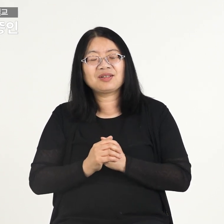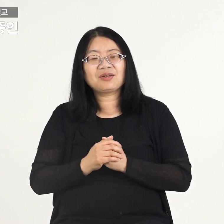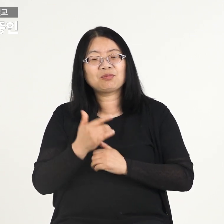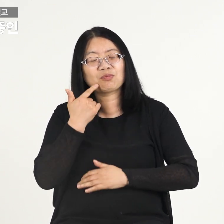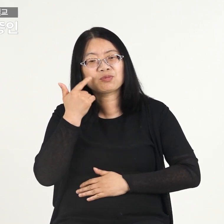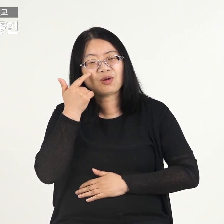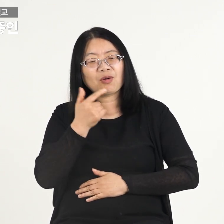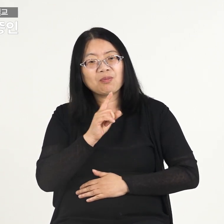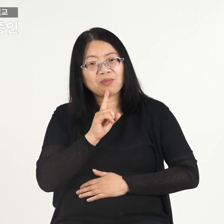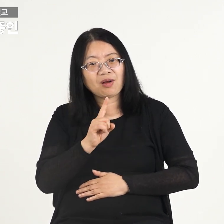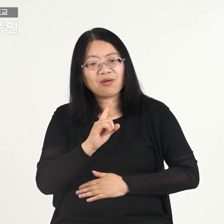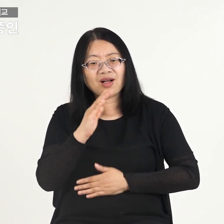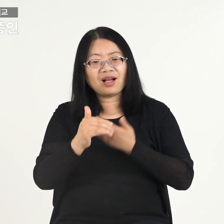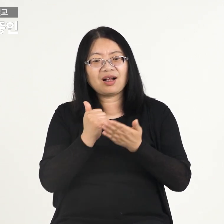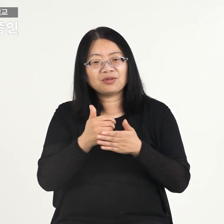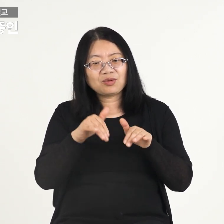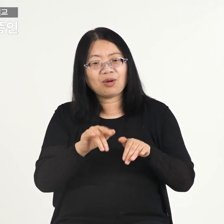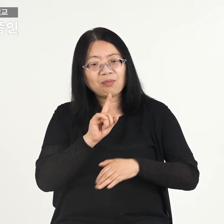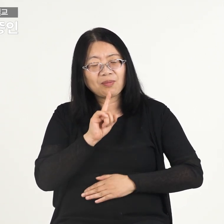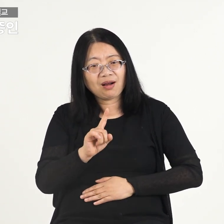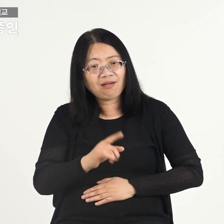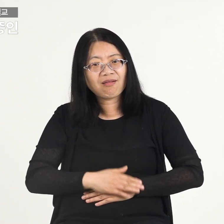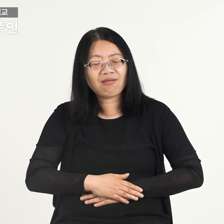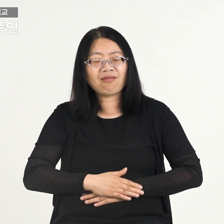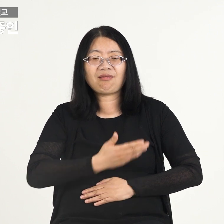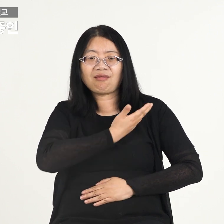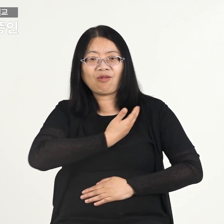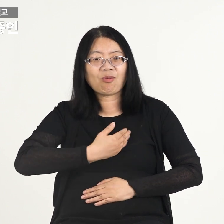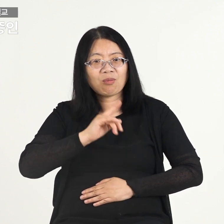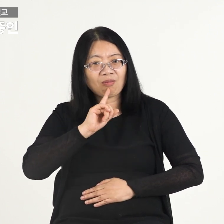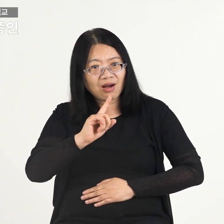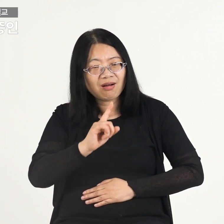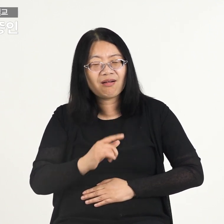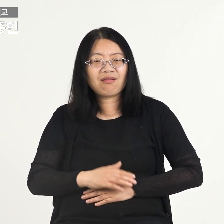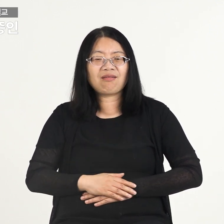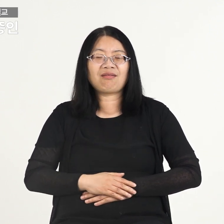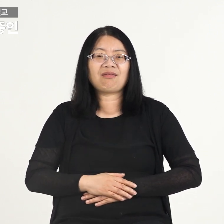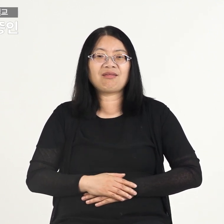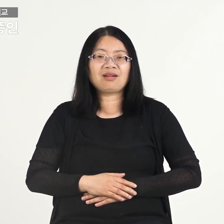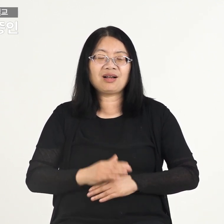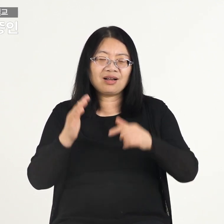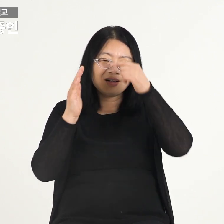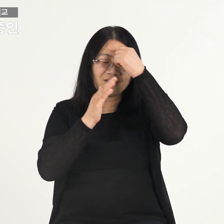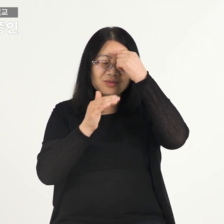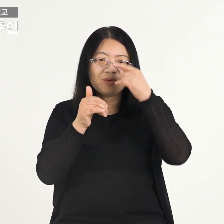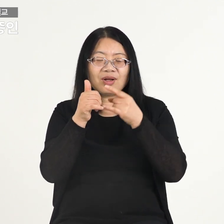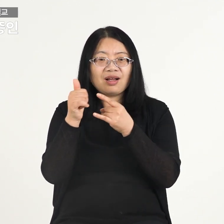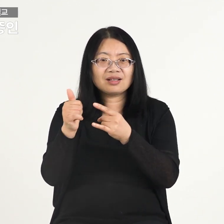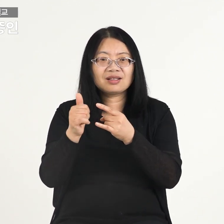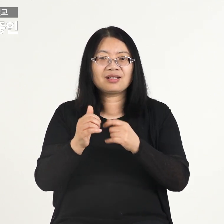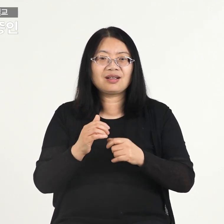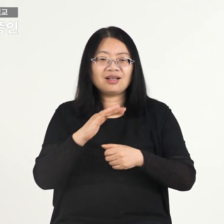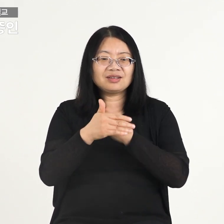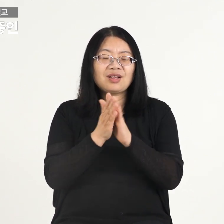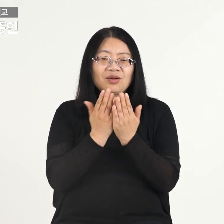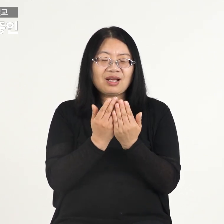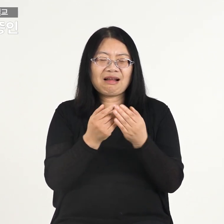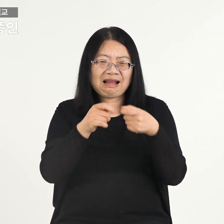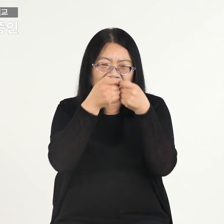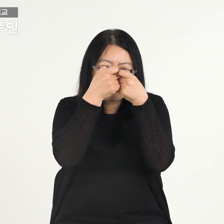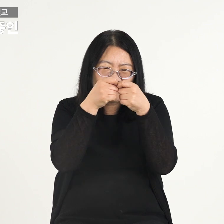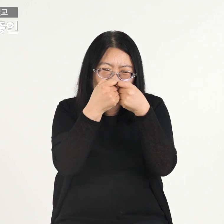목사라 그러고 선지자라 그러고 사도라 그러고 성도들을 성경을 아주 쪼개고